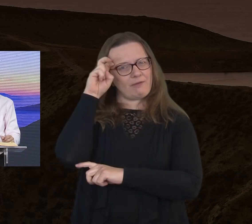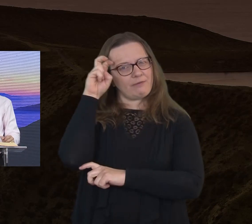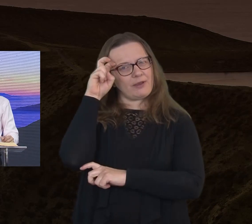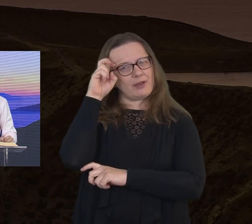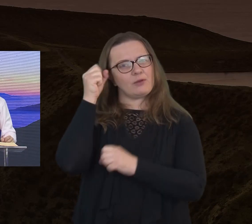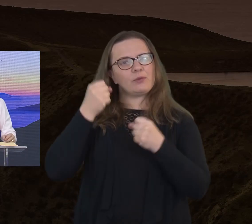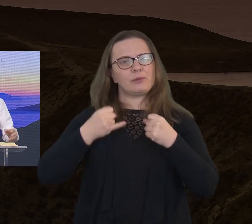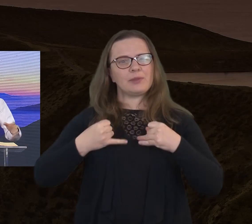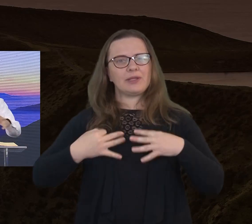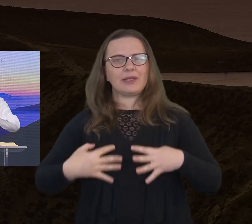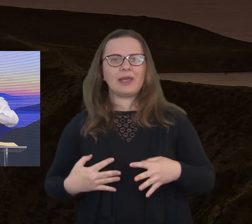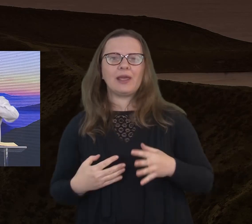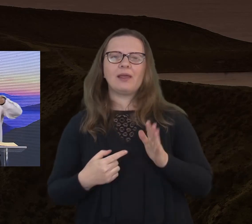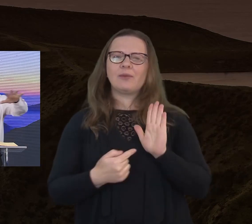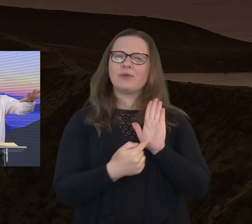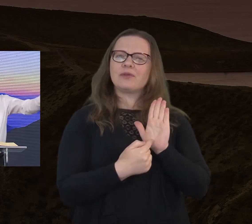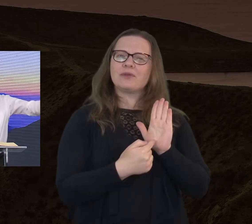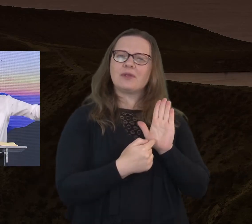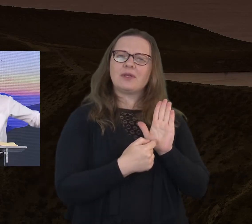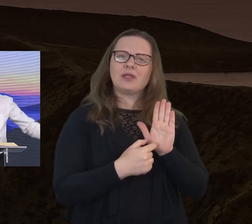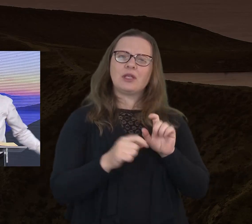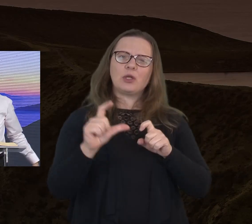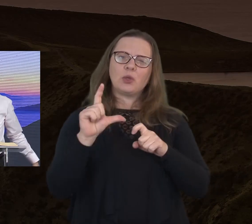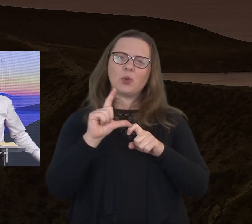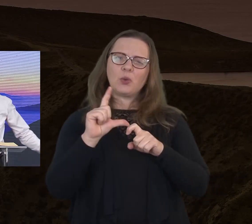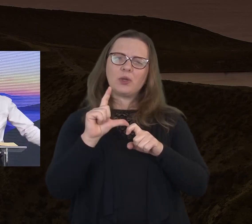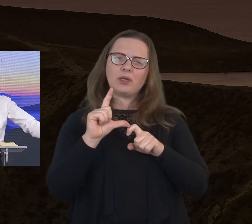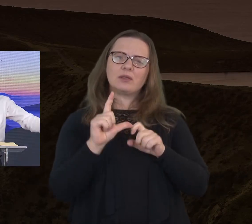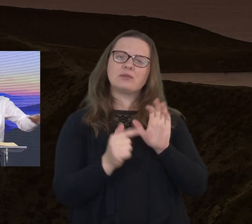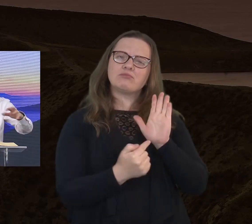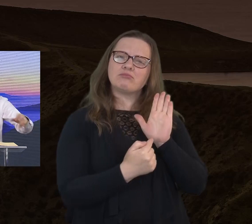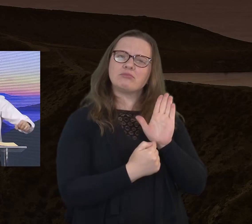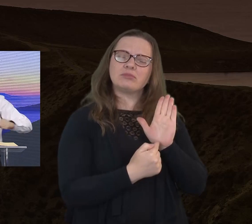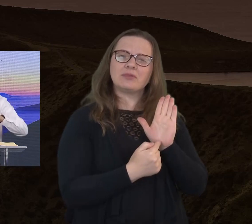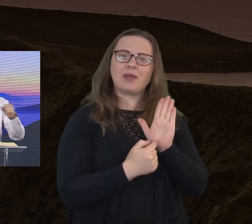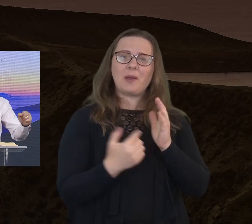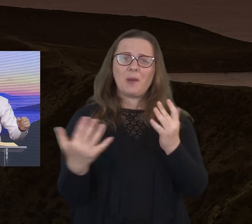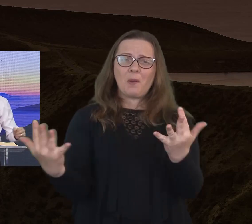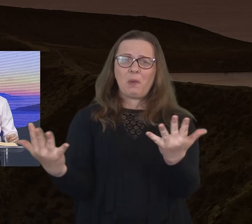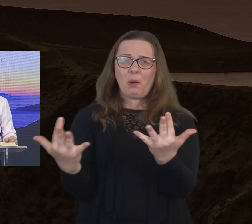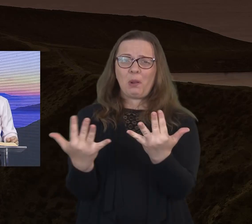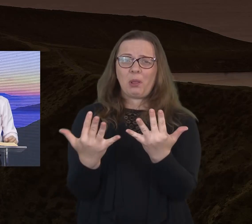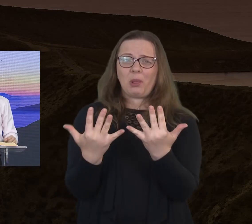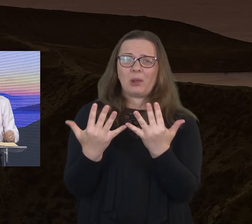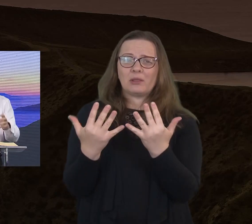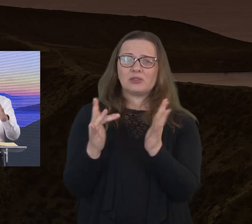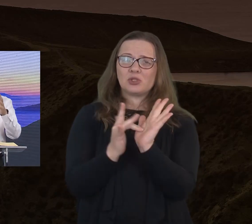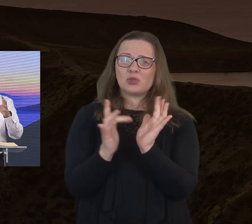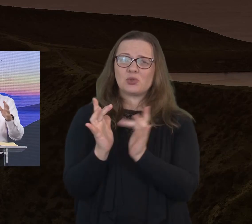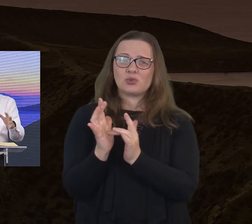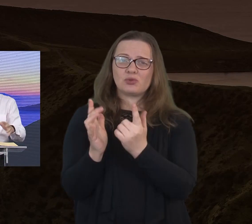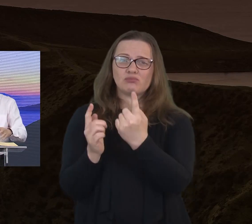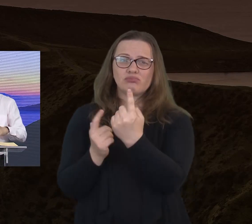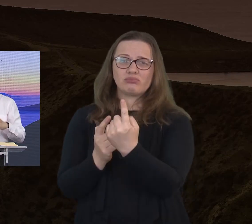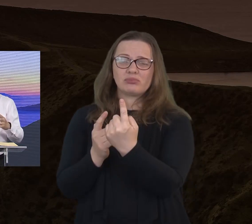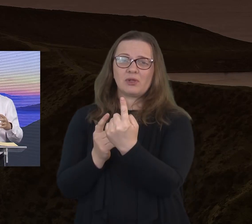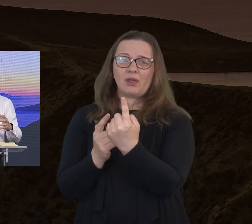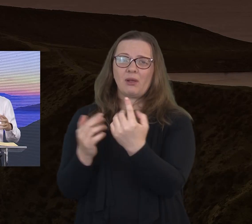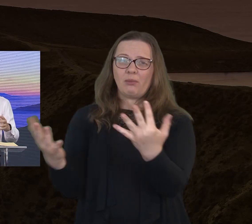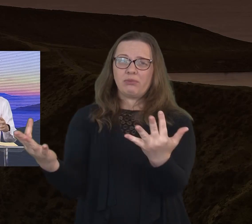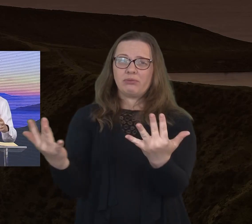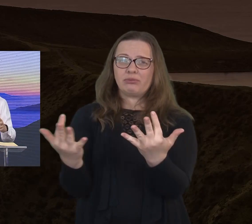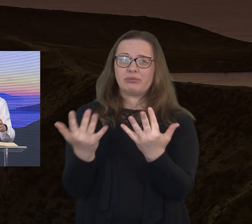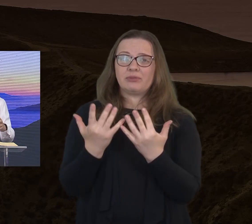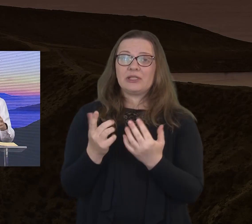quando Jesus estava no meio de tanta multidão e tantas pessoas apertavam Jesus, e de repente tinha uma